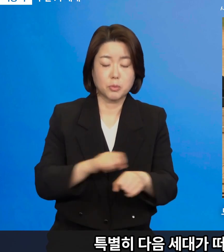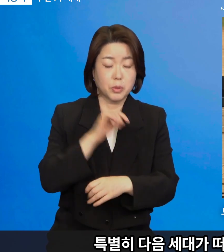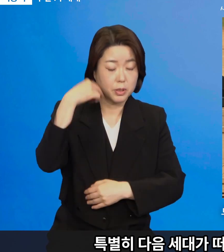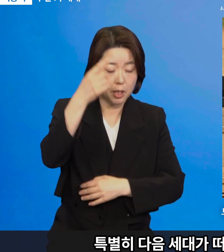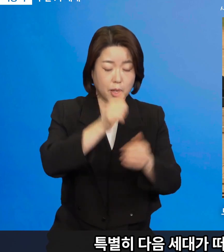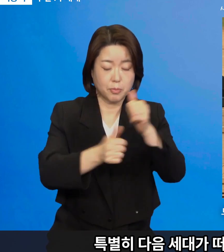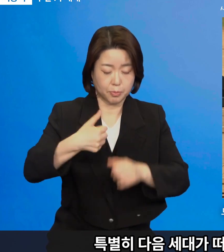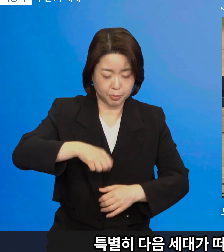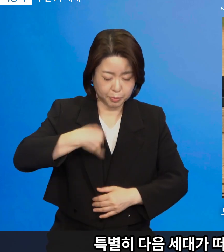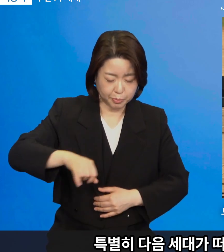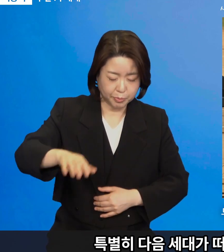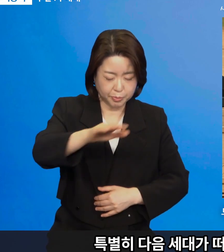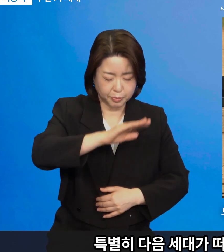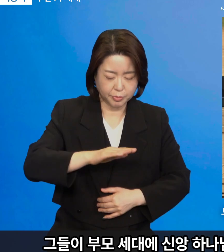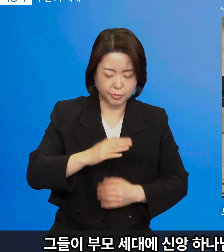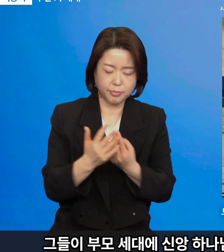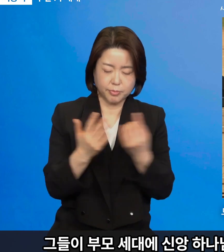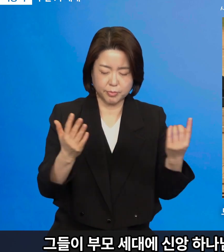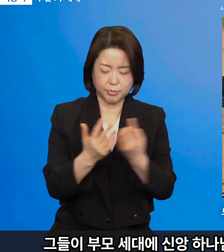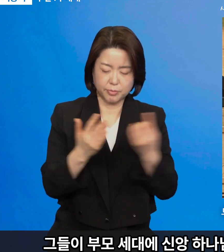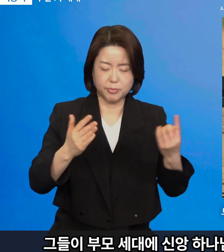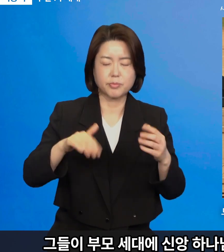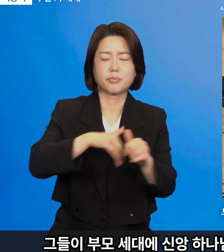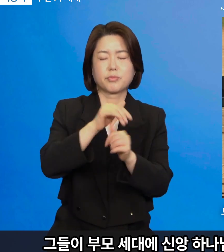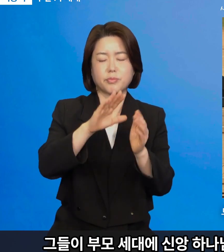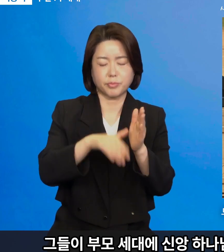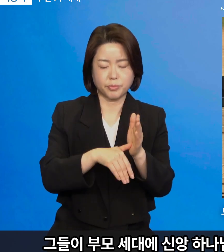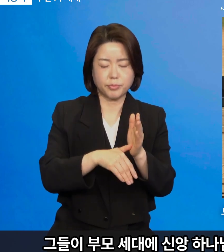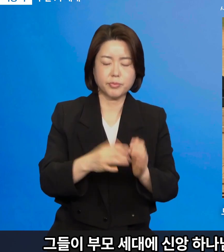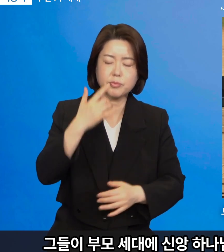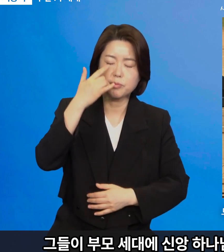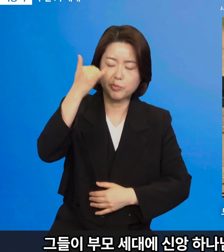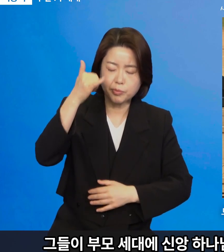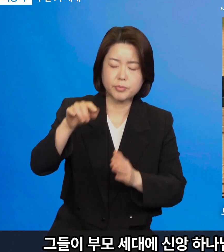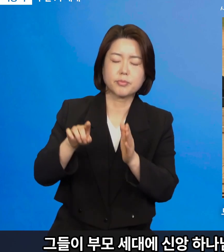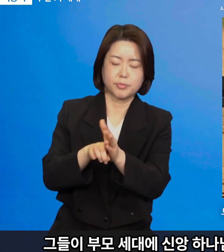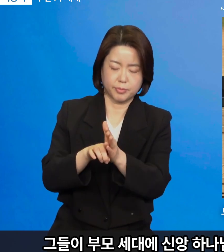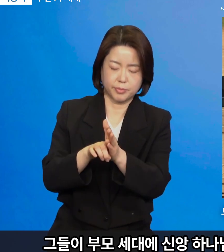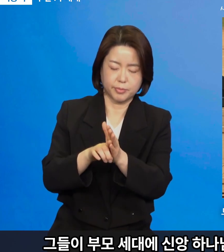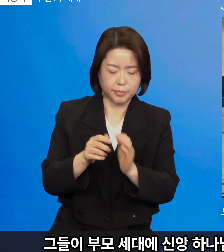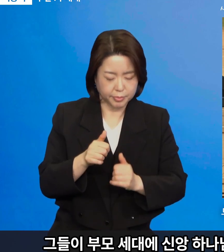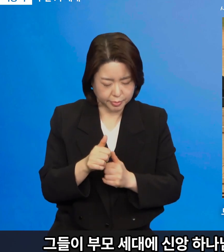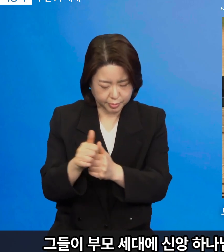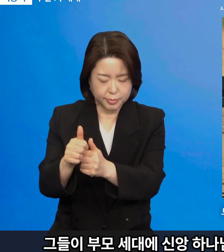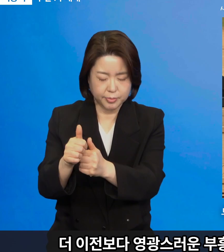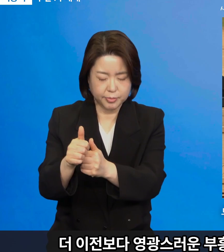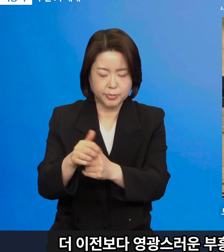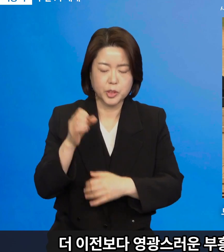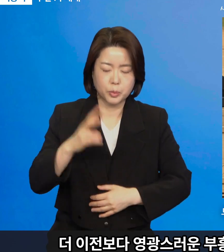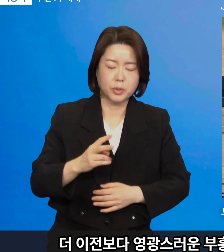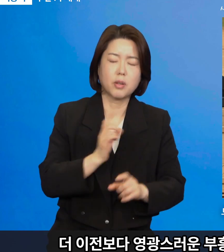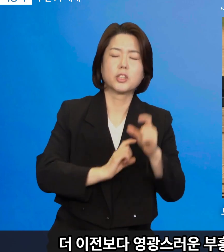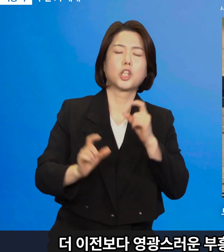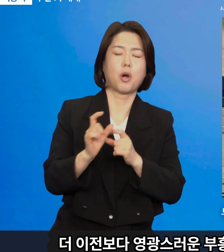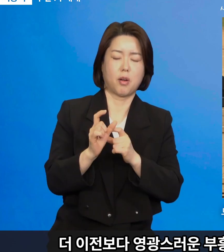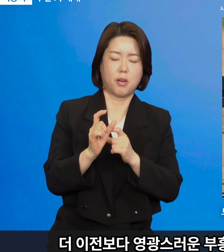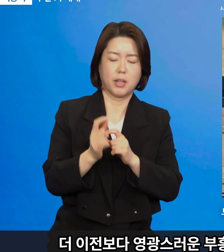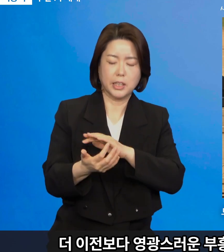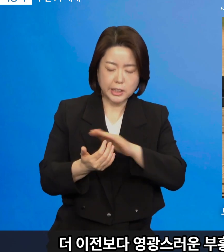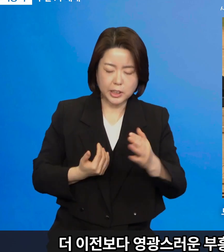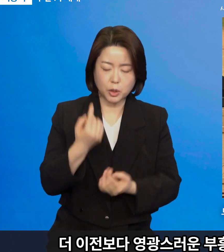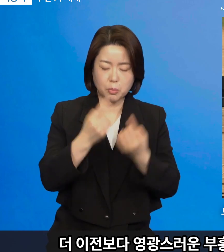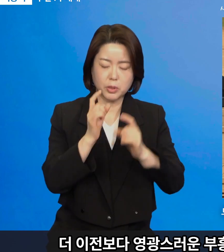세대가 떠나가는 이 상황 가운데 그들이 부모 세대의 신앙 하나님 따라가며 또 아버지는 더